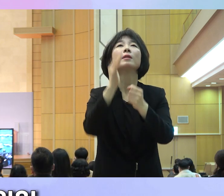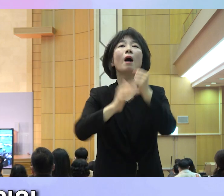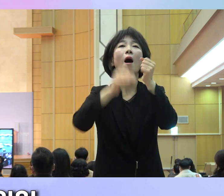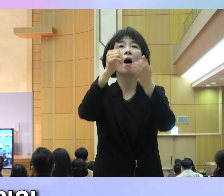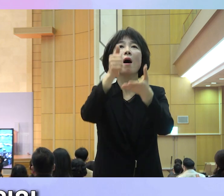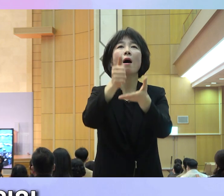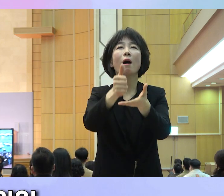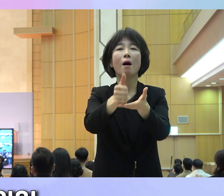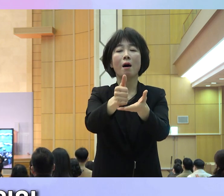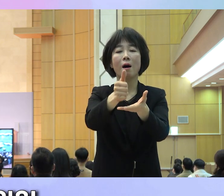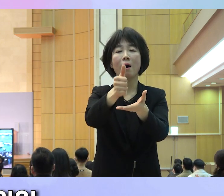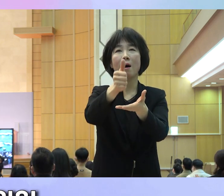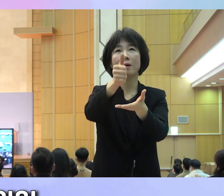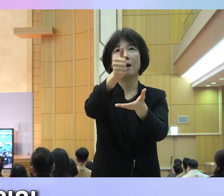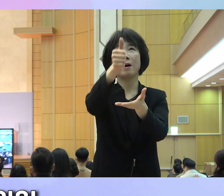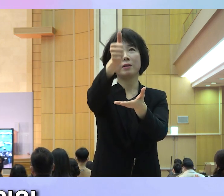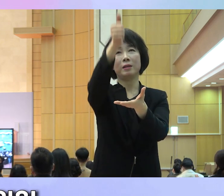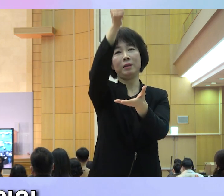좋으신